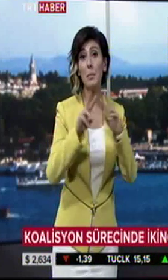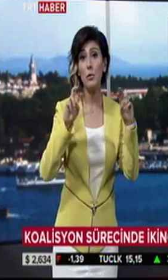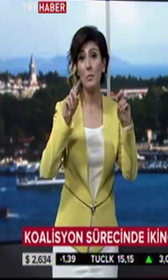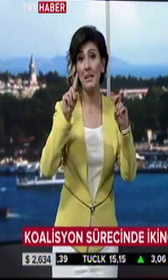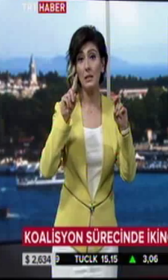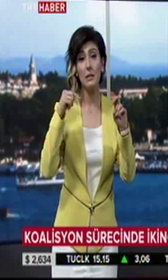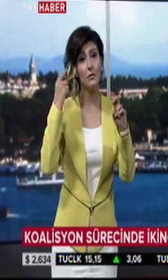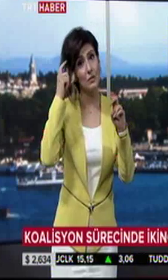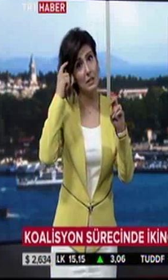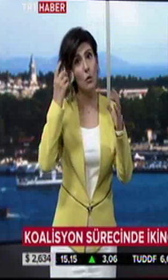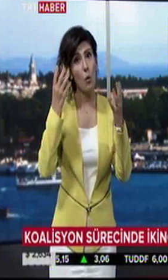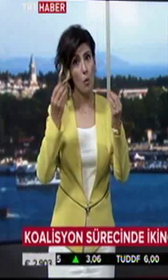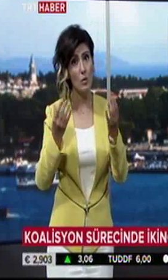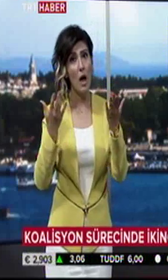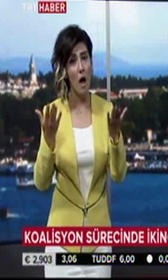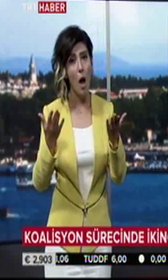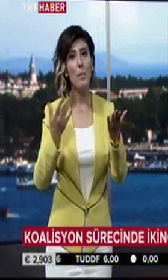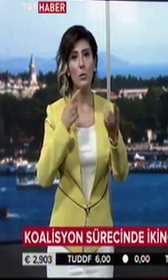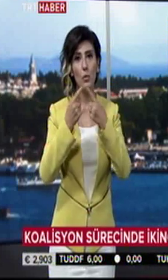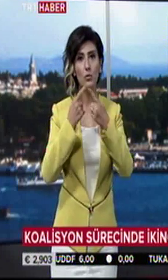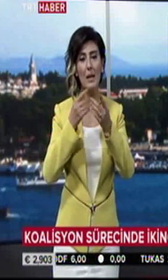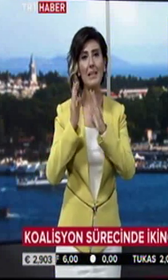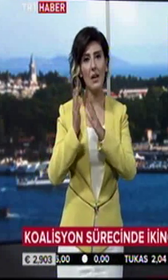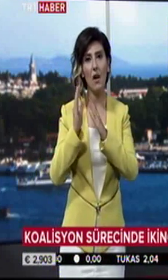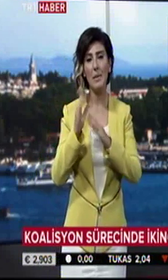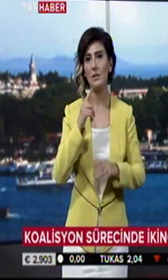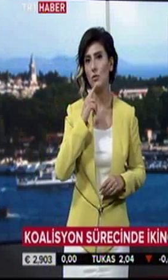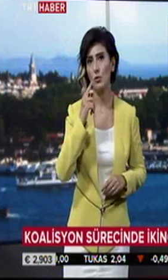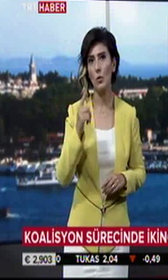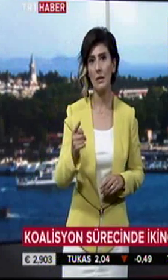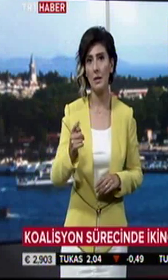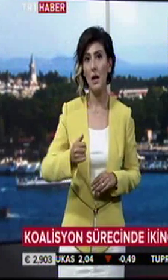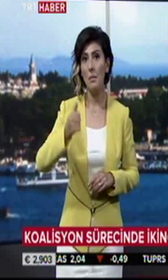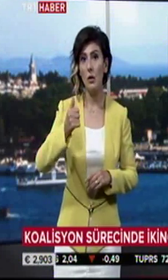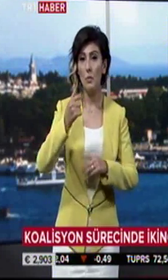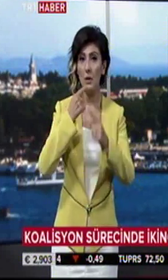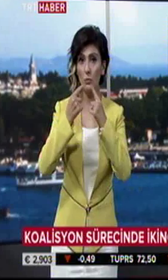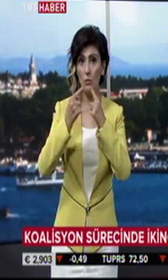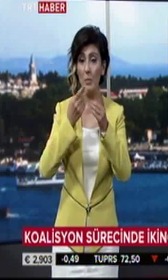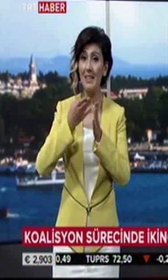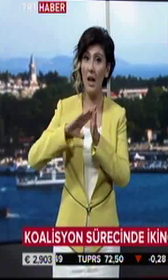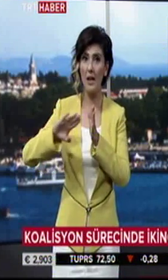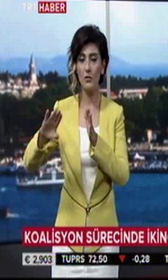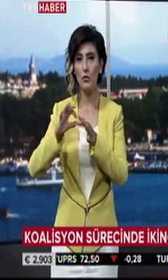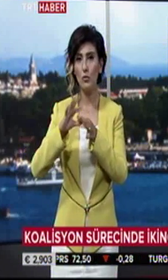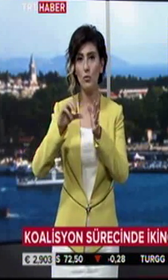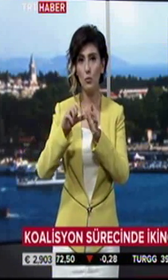bir tutumlarının olduğunu ama görüşmelere devam edileceğini söyledi. Başbakan görüşmede ayrıca çözüm süreci